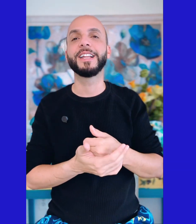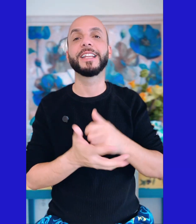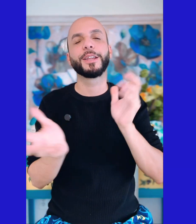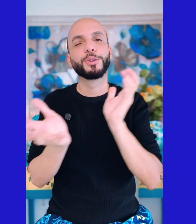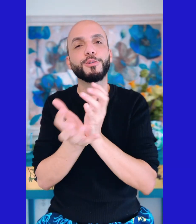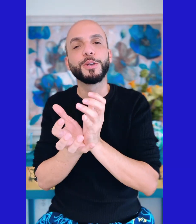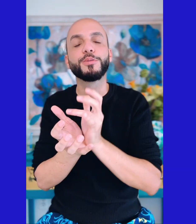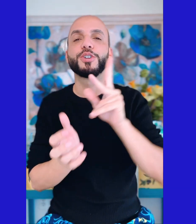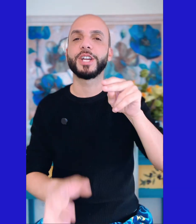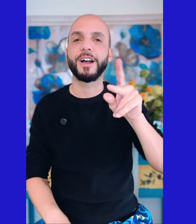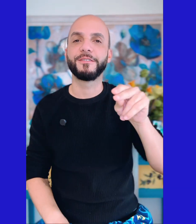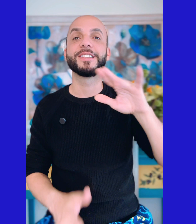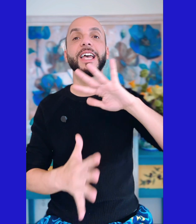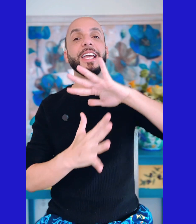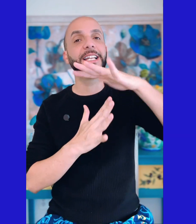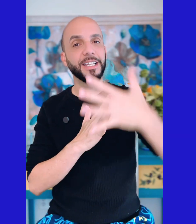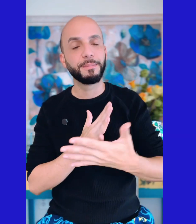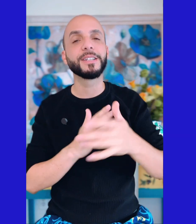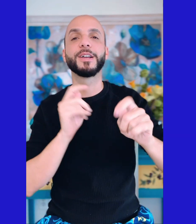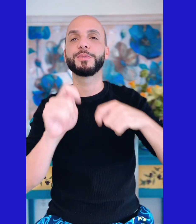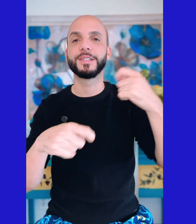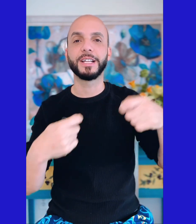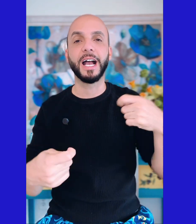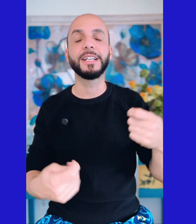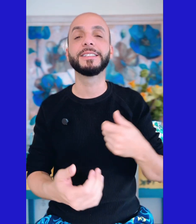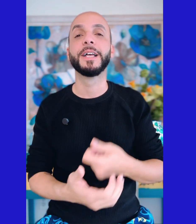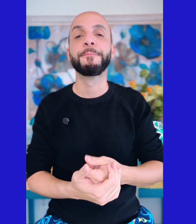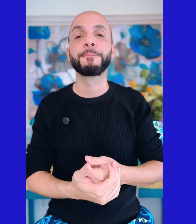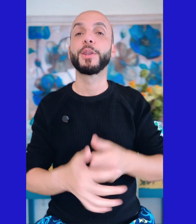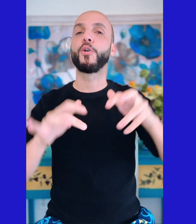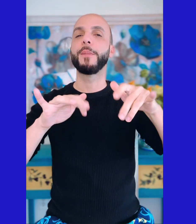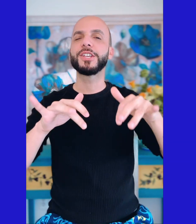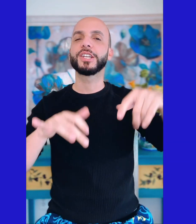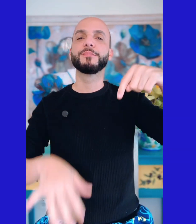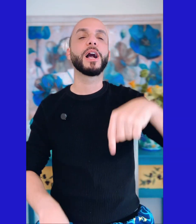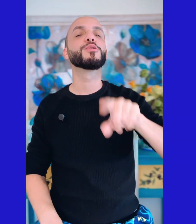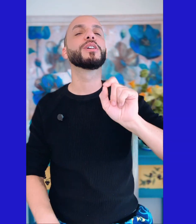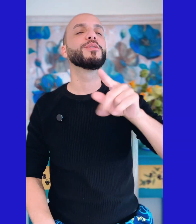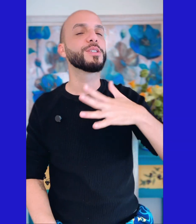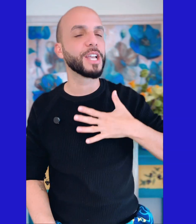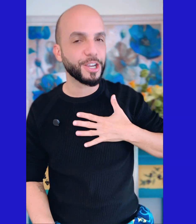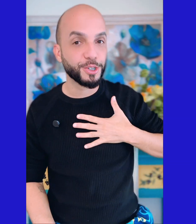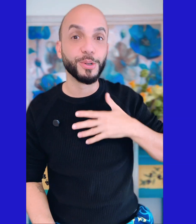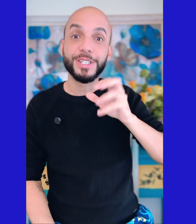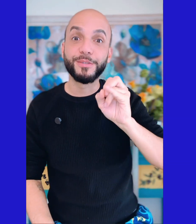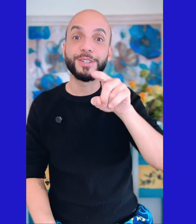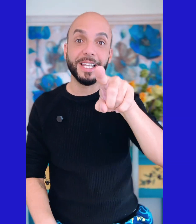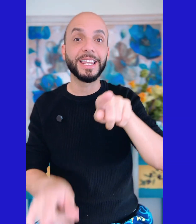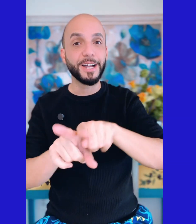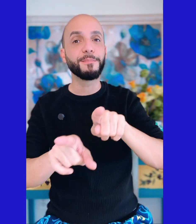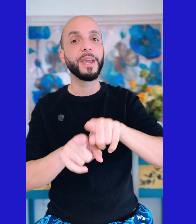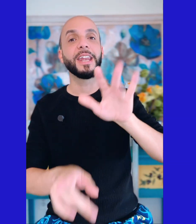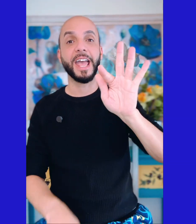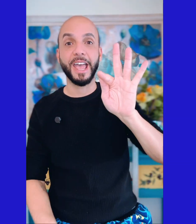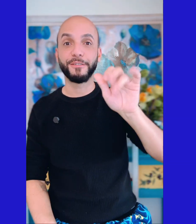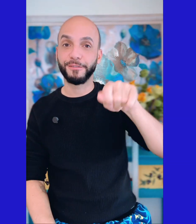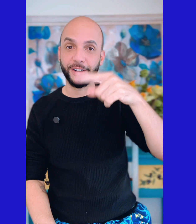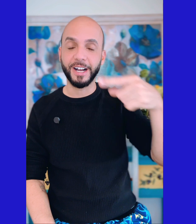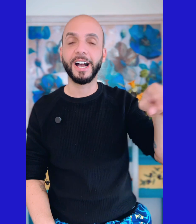da turma do Chaves em Libras, né, os sinais. Comente aqui embaixo o que você achou, se você também, né, é fã aí